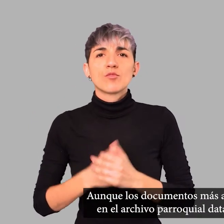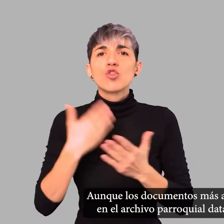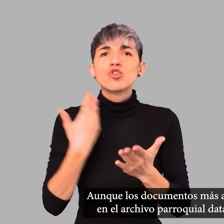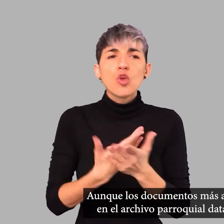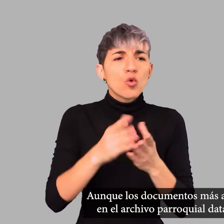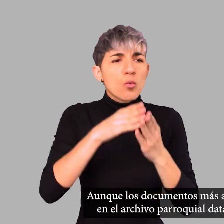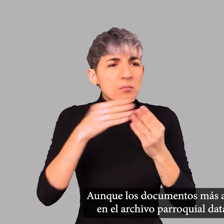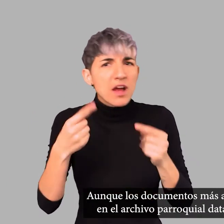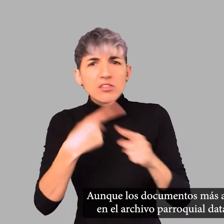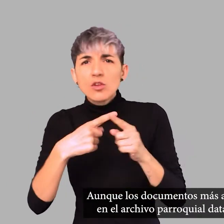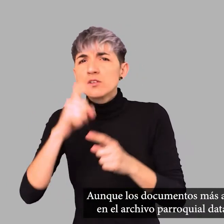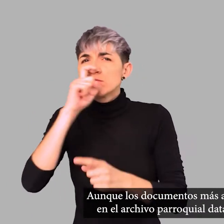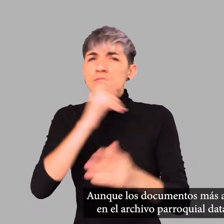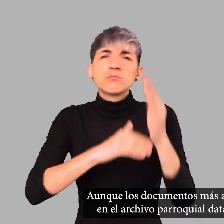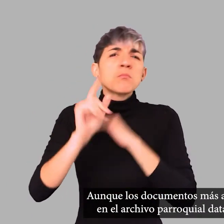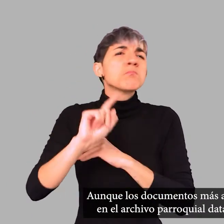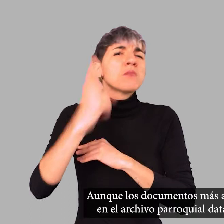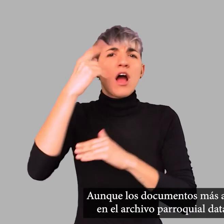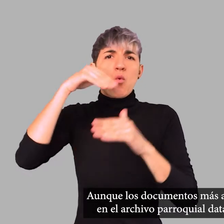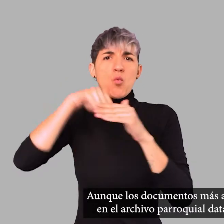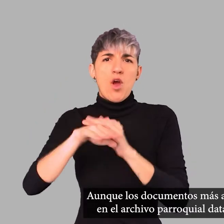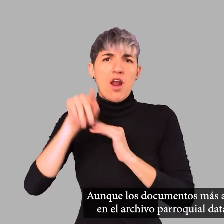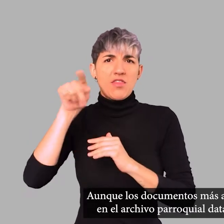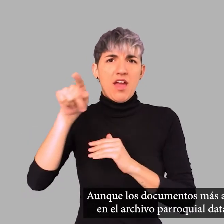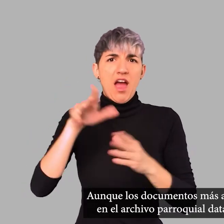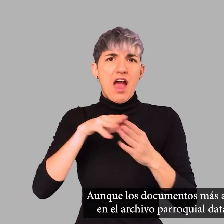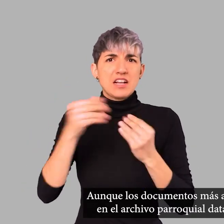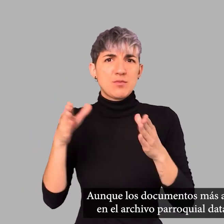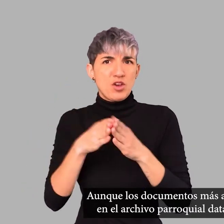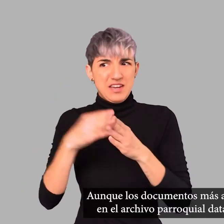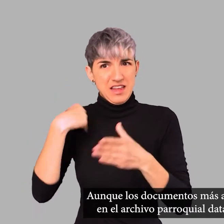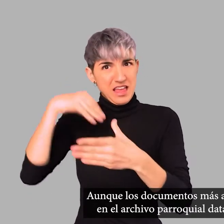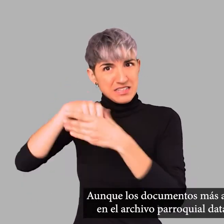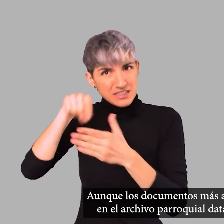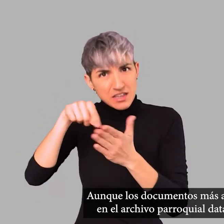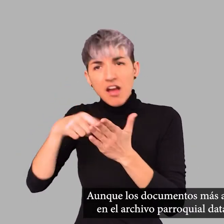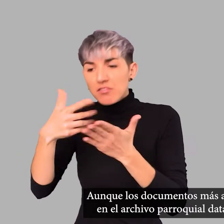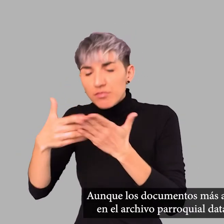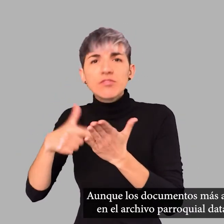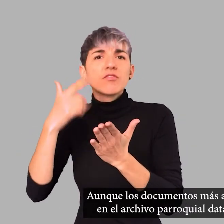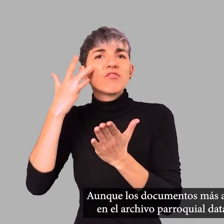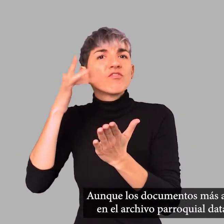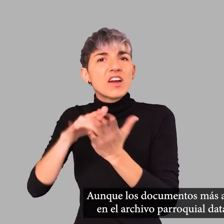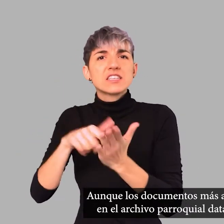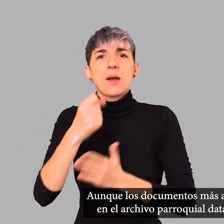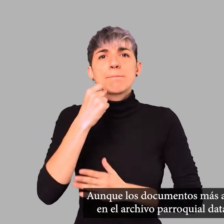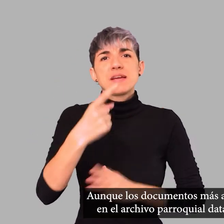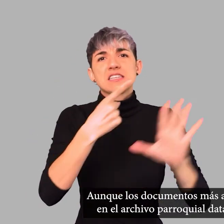Aunque los documentos más antiguos existentes en el archivo parroquial data del año 1651,